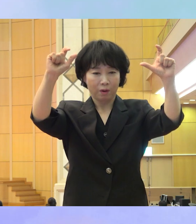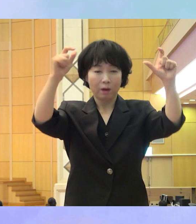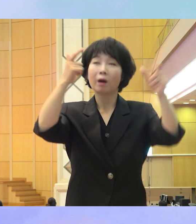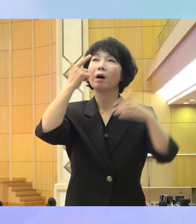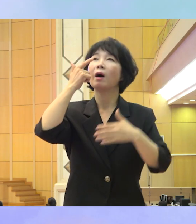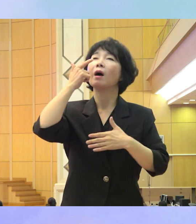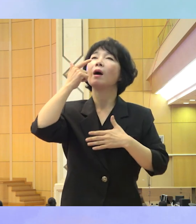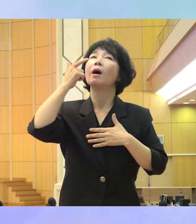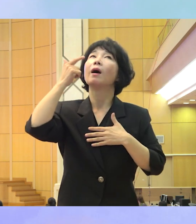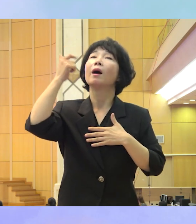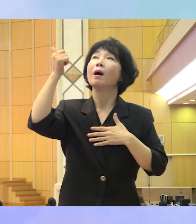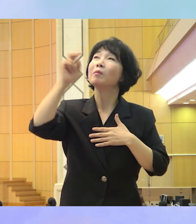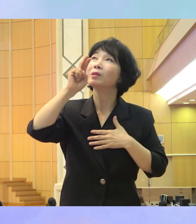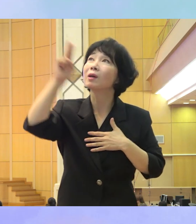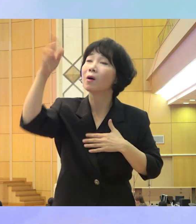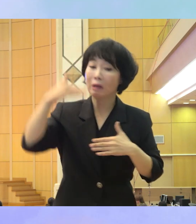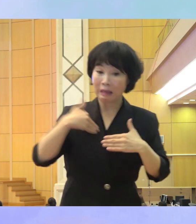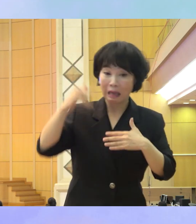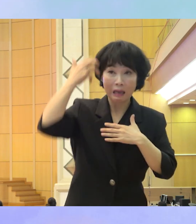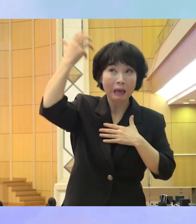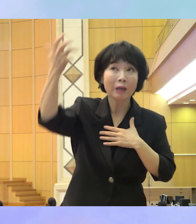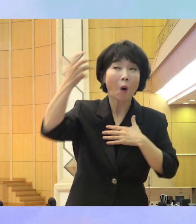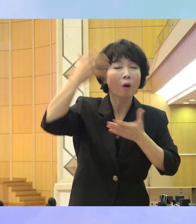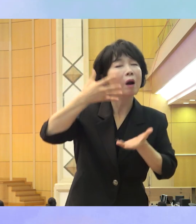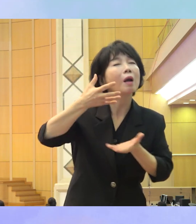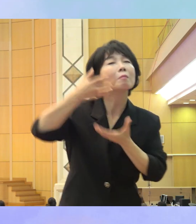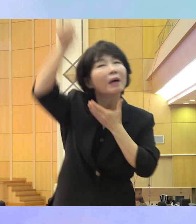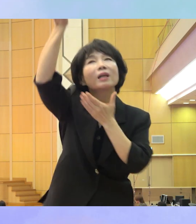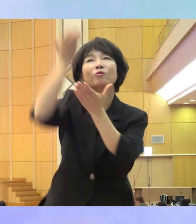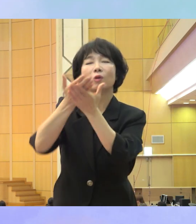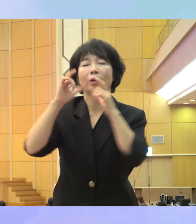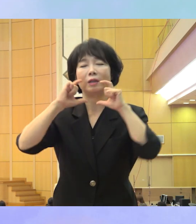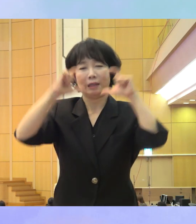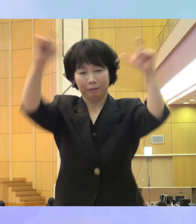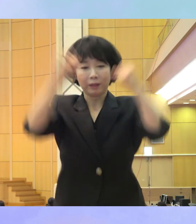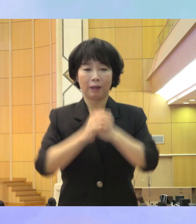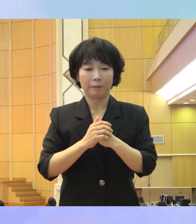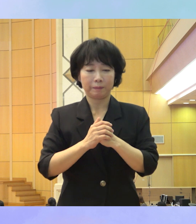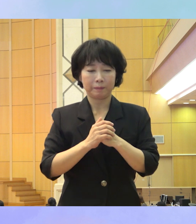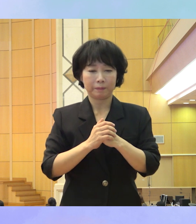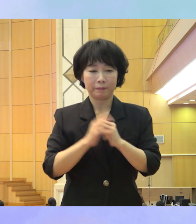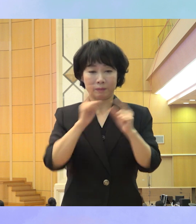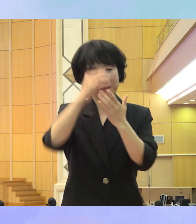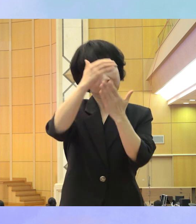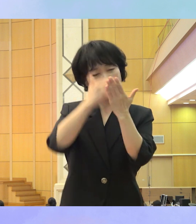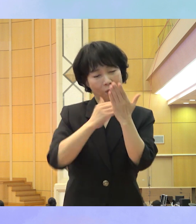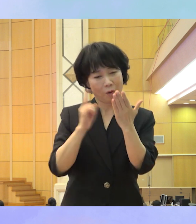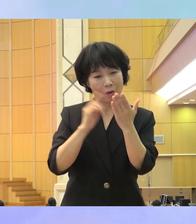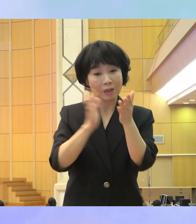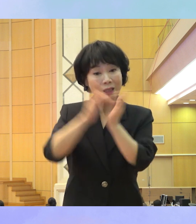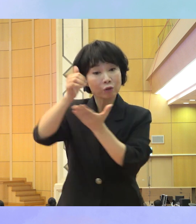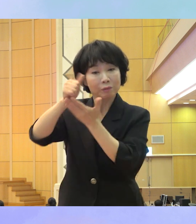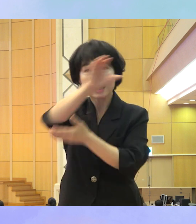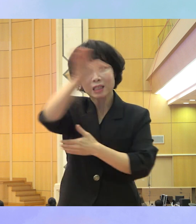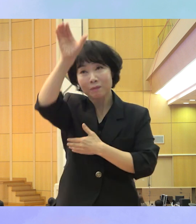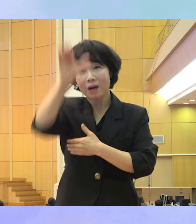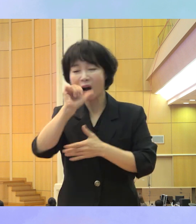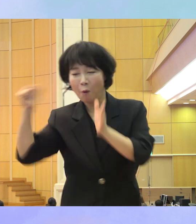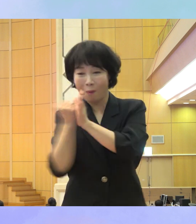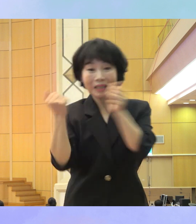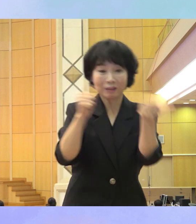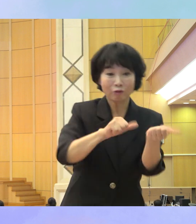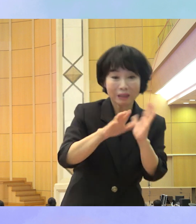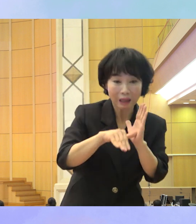아버지여 내 영혼을 받으소서 하셨나이다. 로마서 6장 6절 말씀처럼 예수님 십자가에 못 박힐